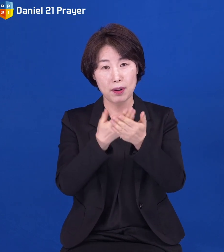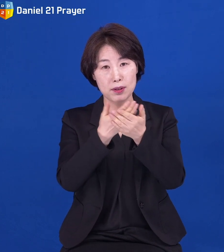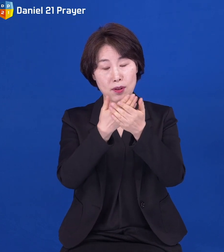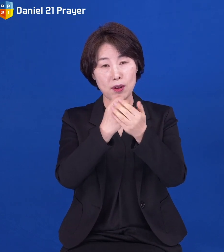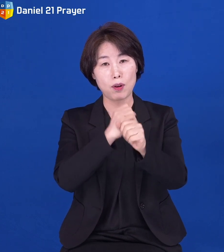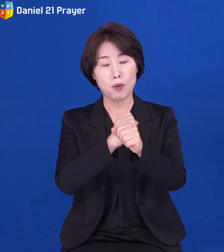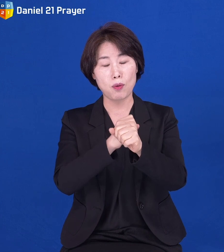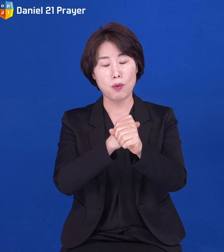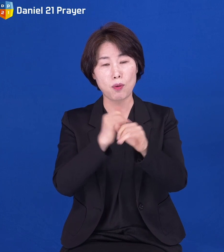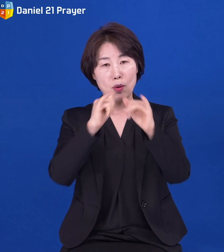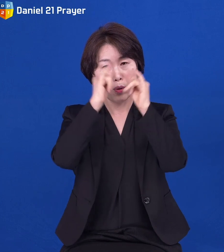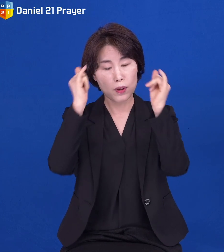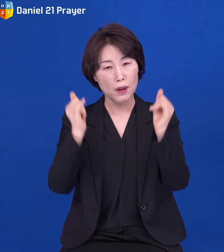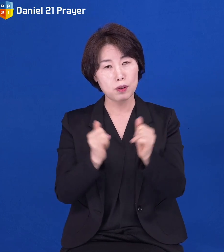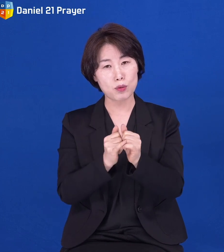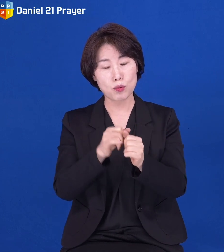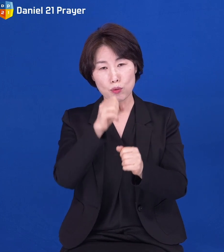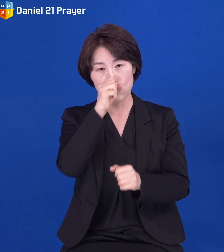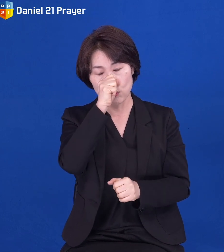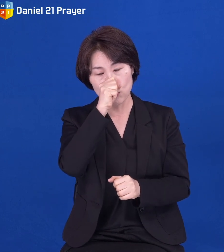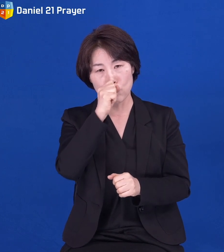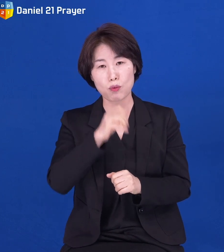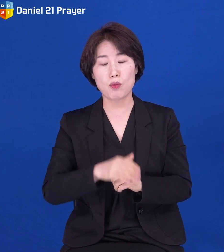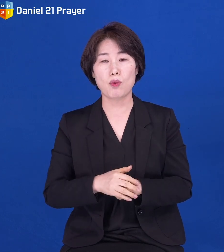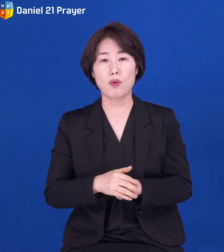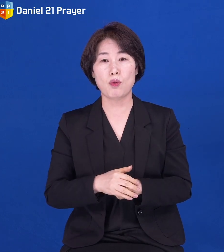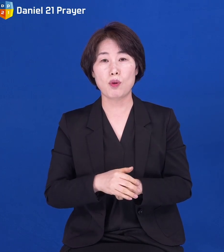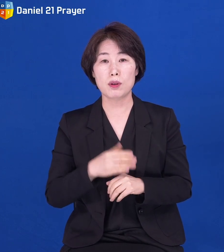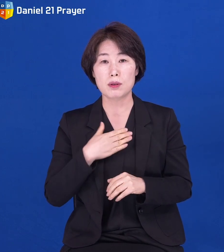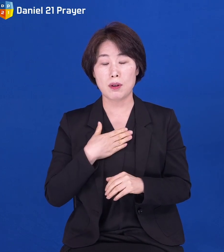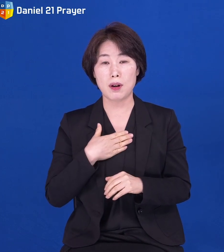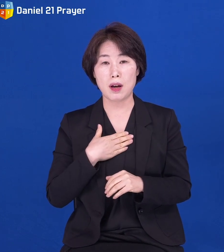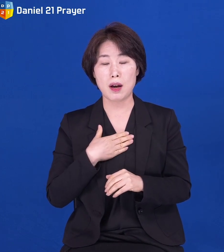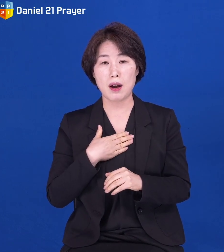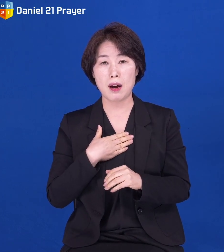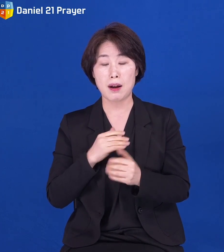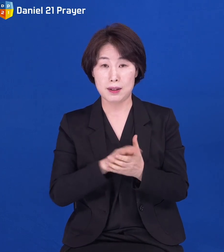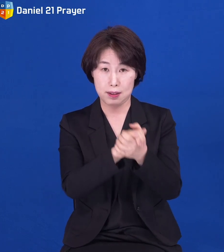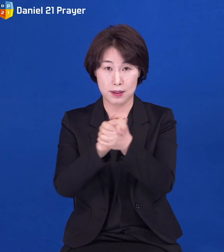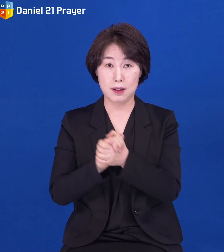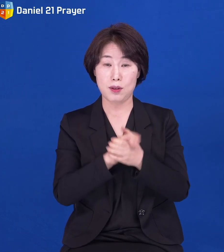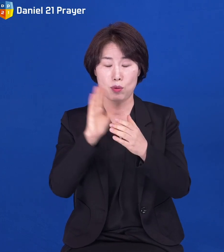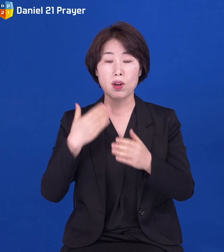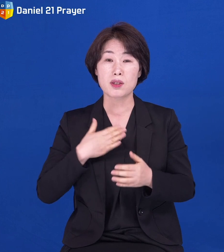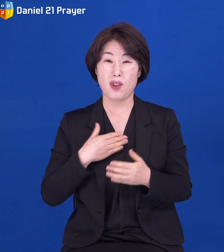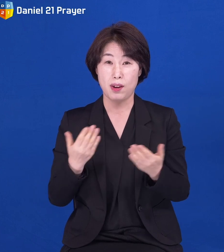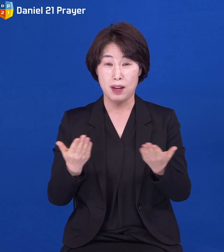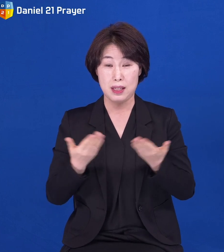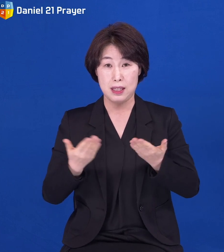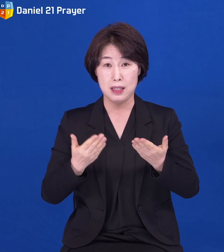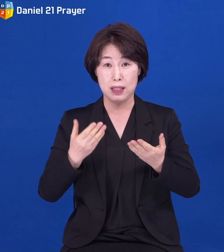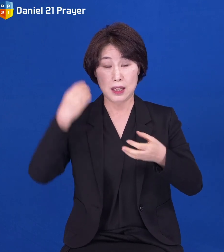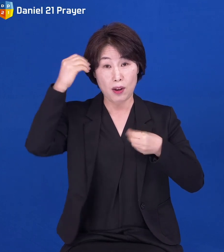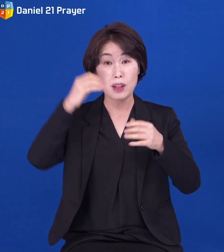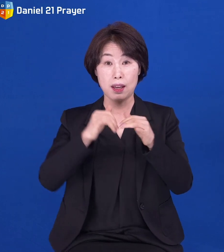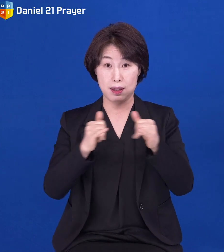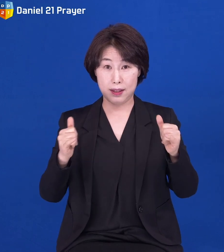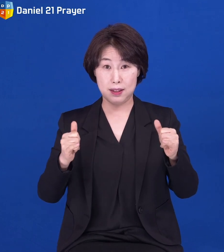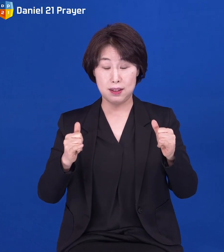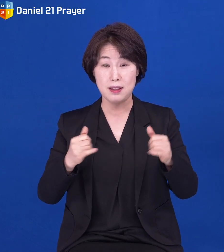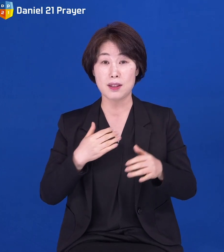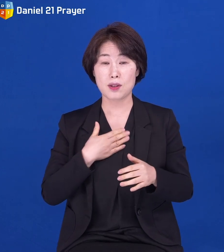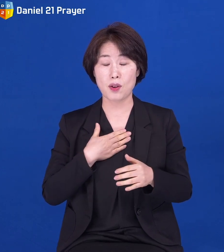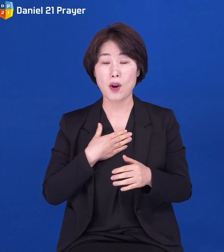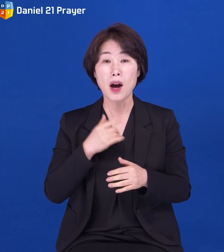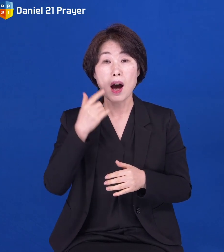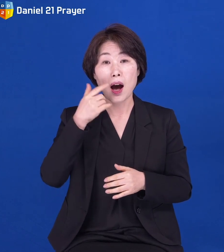사회성도 좋아지고 저랑 또 되게 가까워져서, 사실 제가 일하는 엄마다 보니까 아이가 막 저보다 할머니를 더